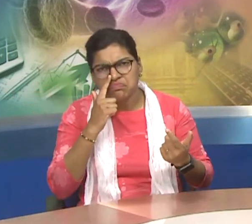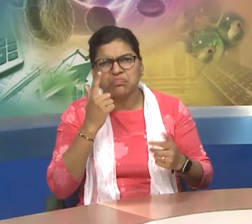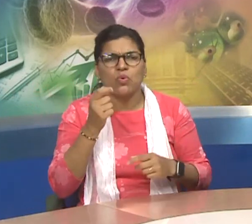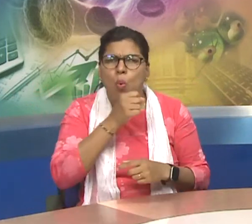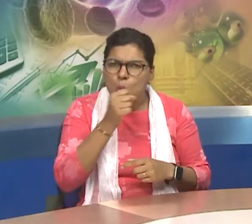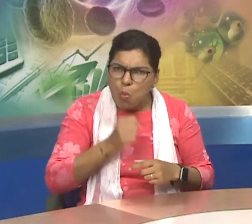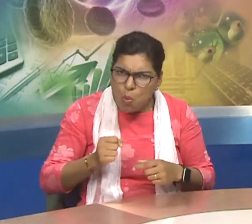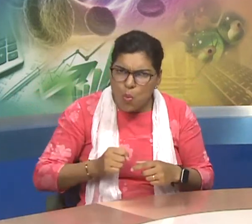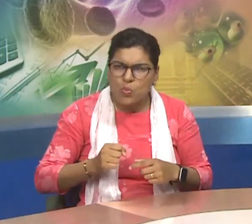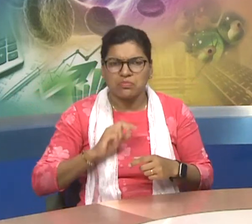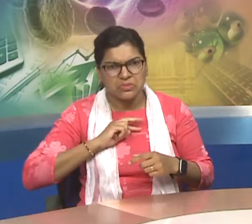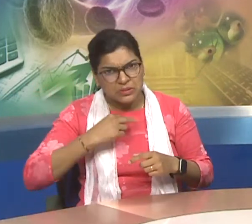publicly,